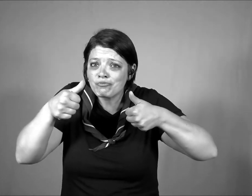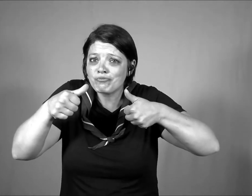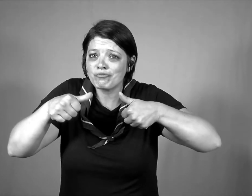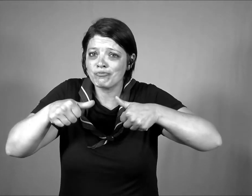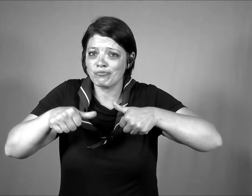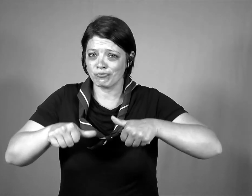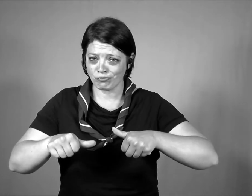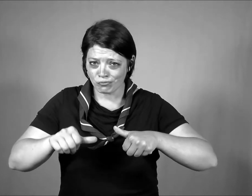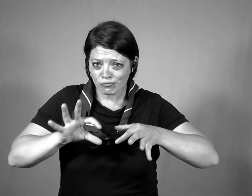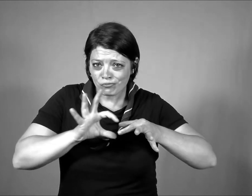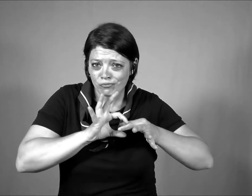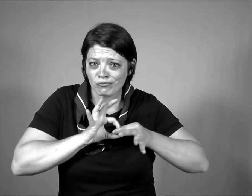restons unis et